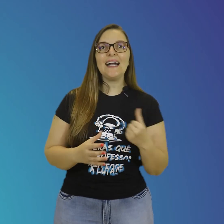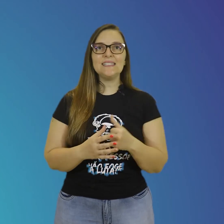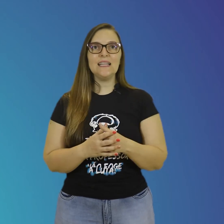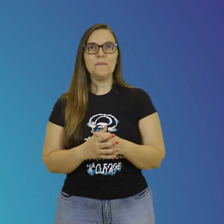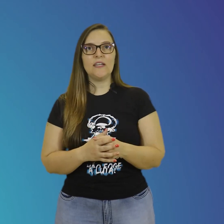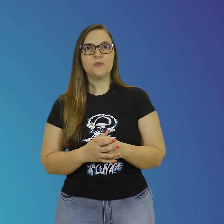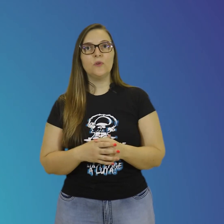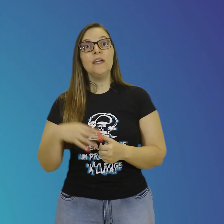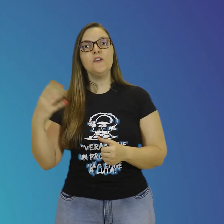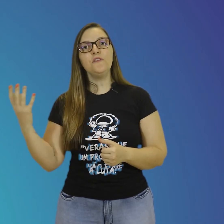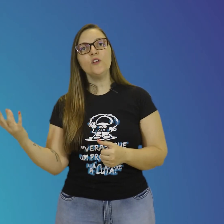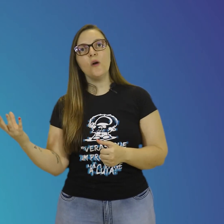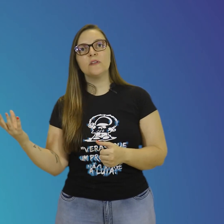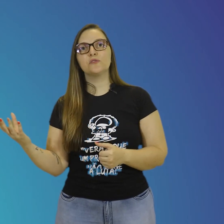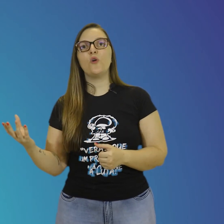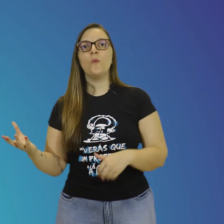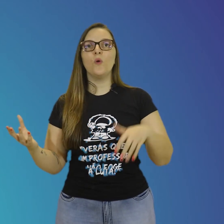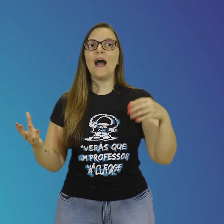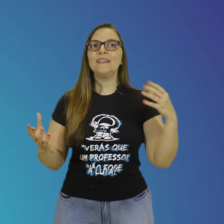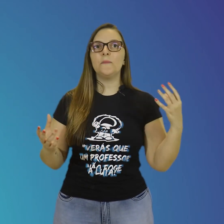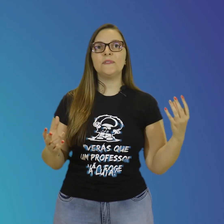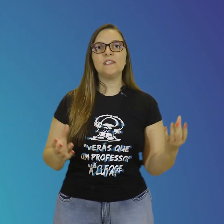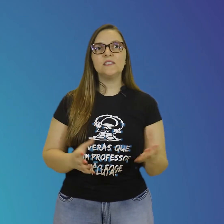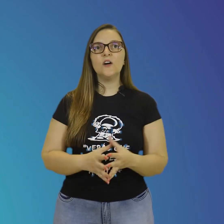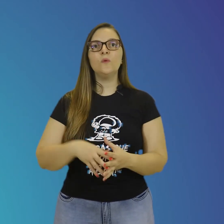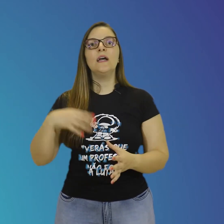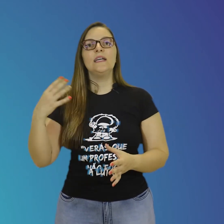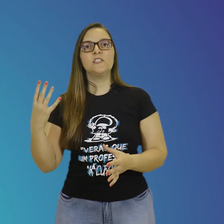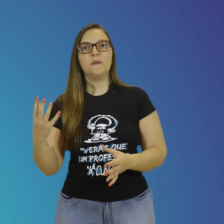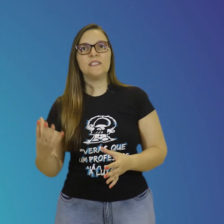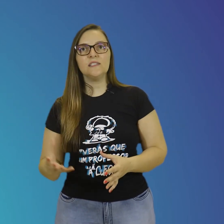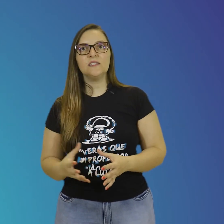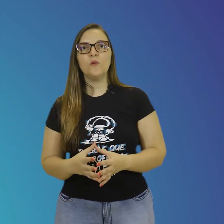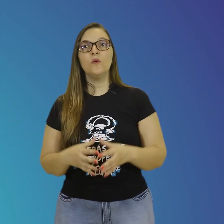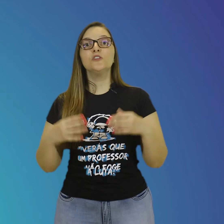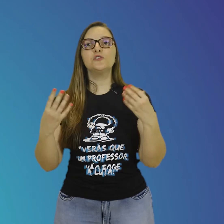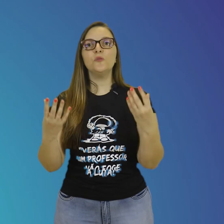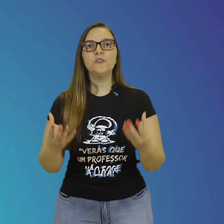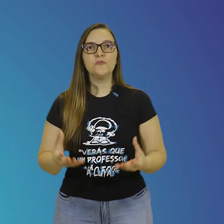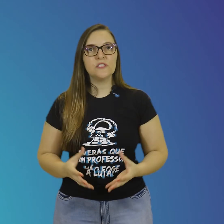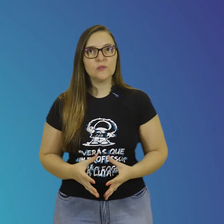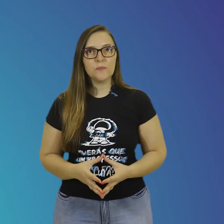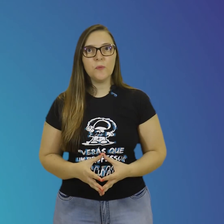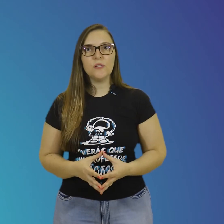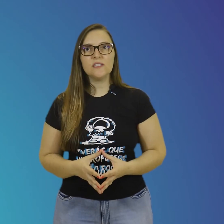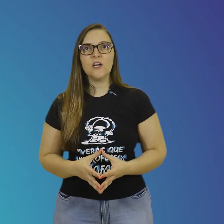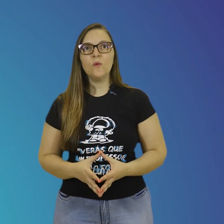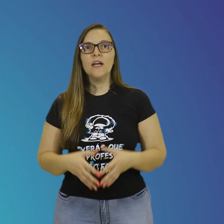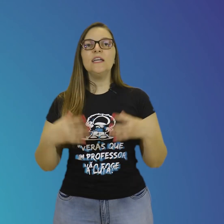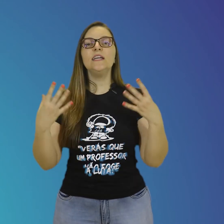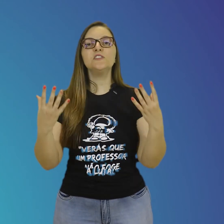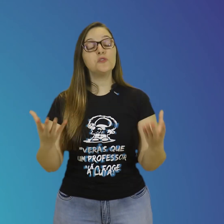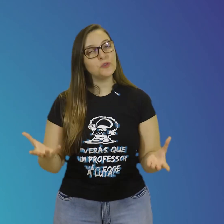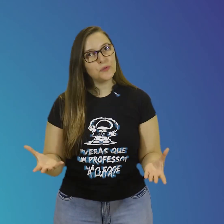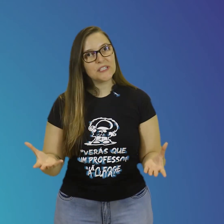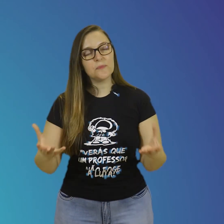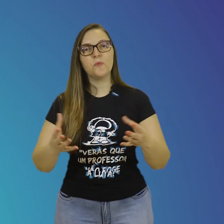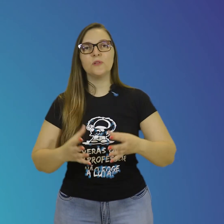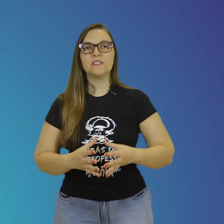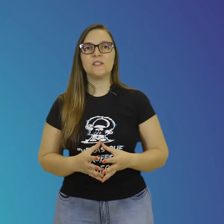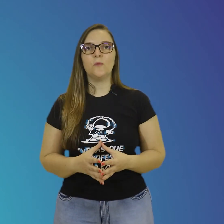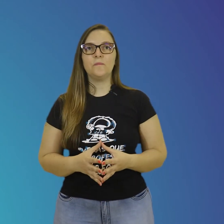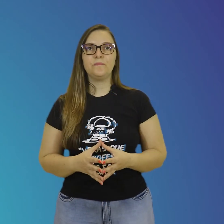padrões de acasalamento. E fenômenos como adaptação, especiação, subdivisão da população e